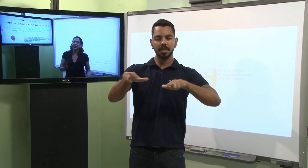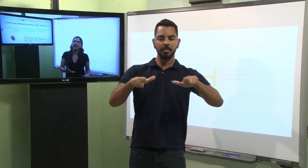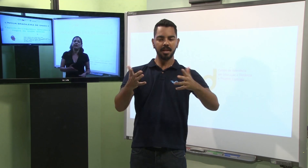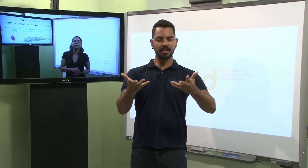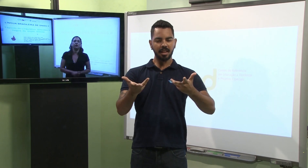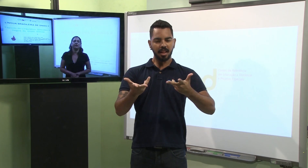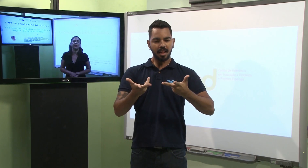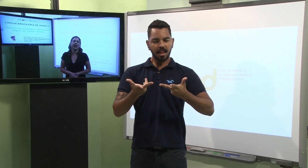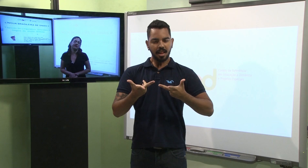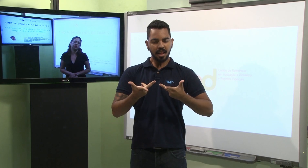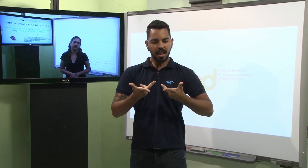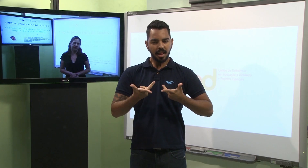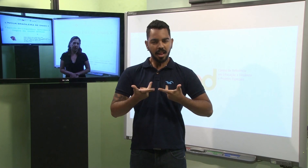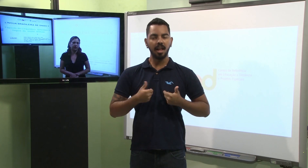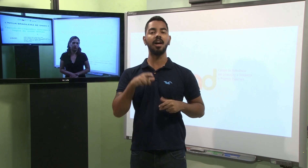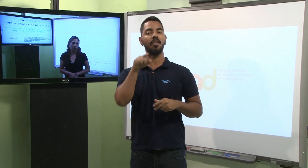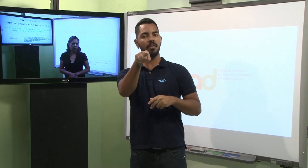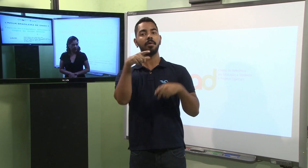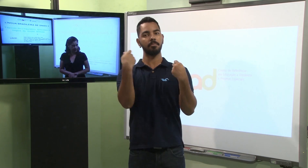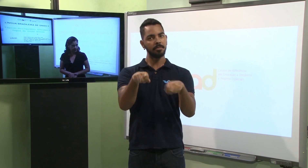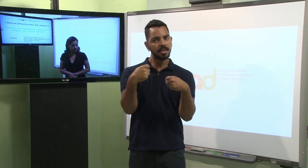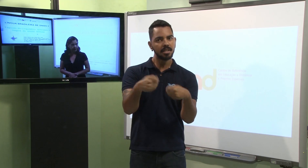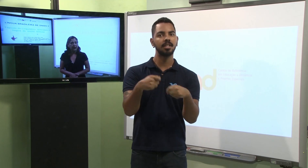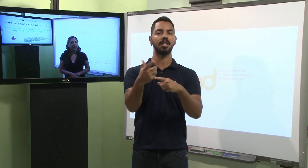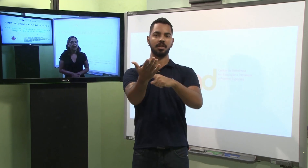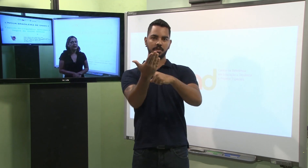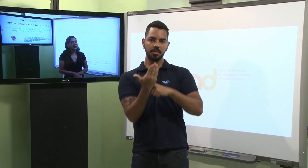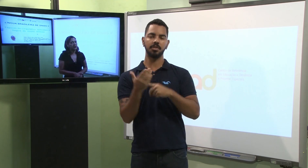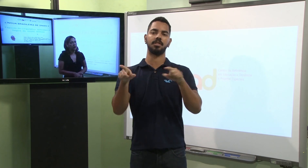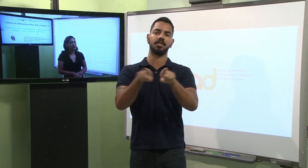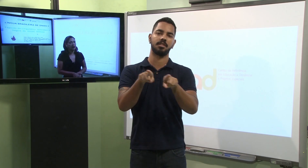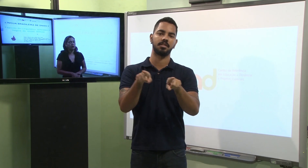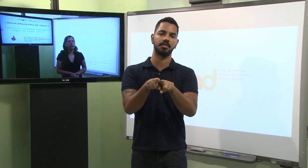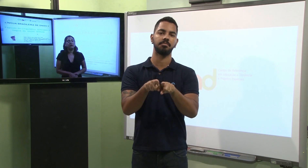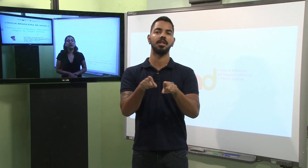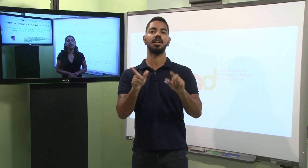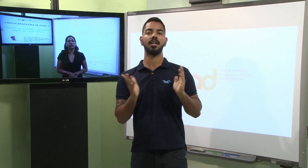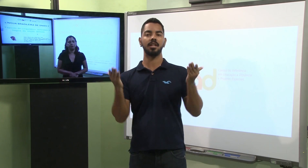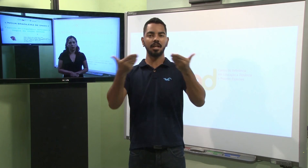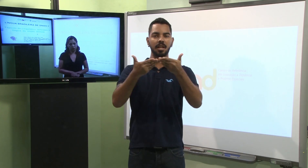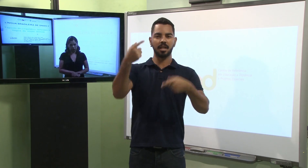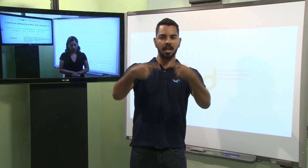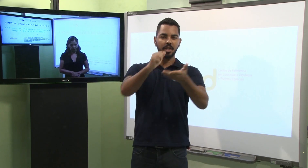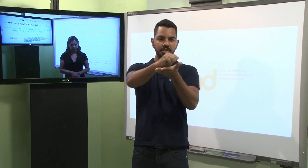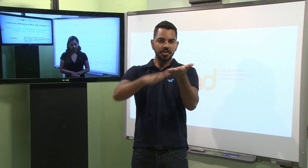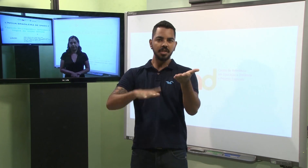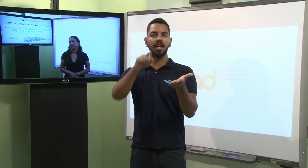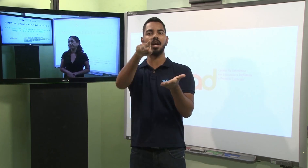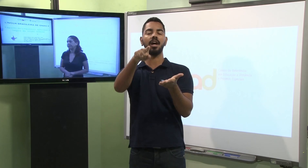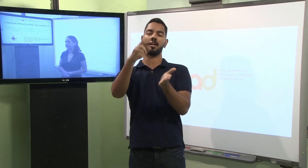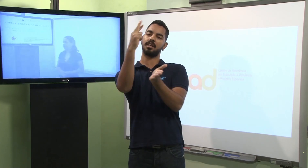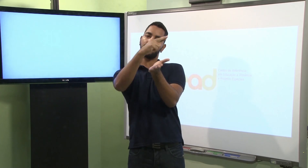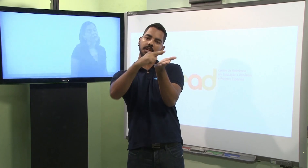atividades que serão solicitadas em nossa sala virtual, ok? Estejam atentos para os seguintes pontos.